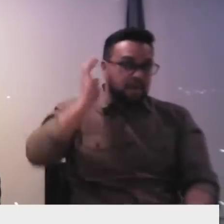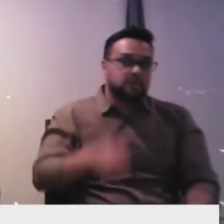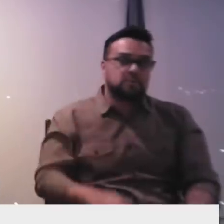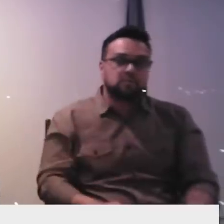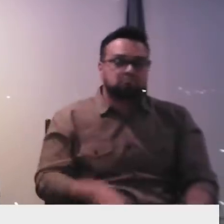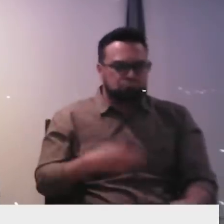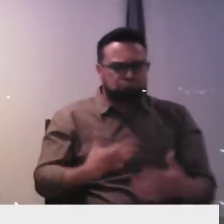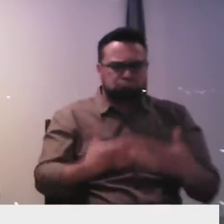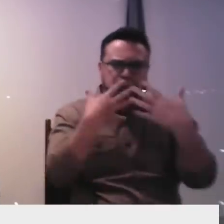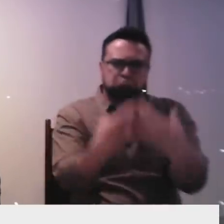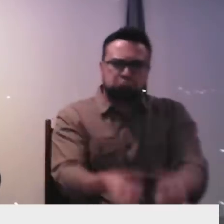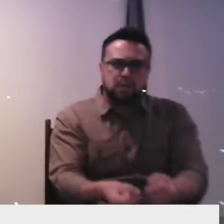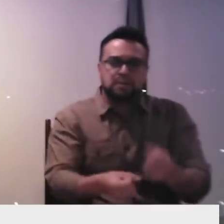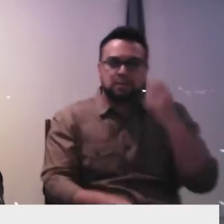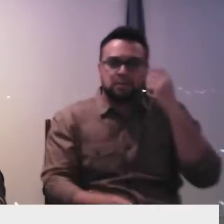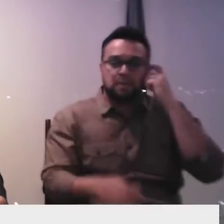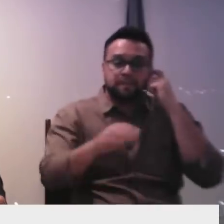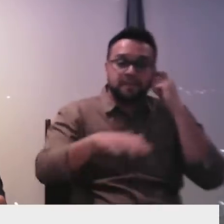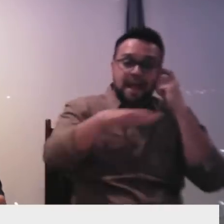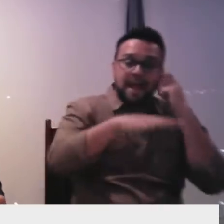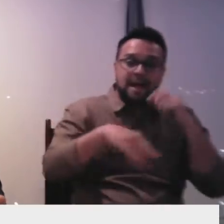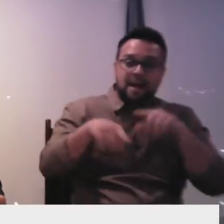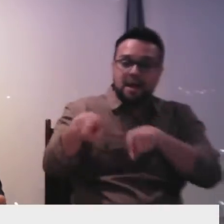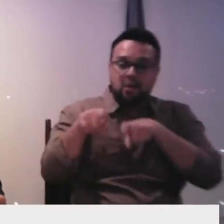cabeça na agricultura familiar.